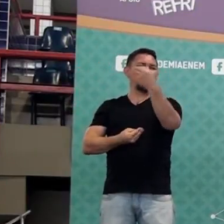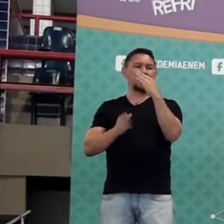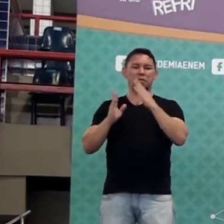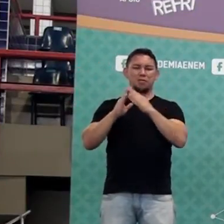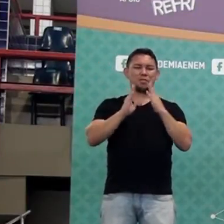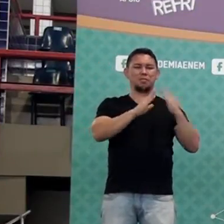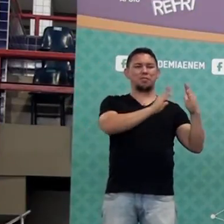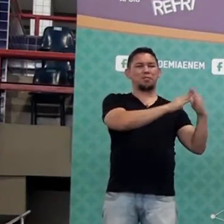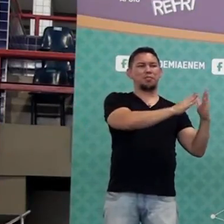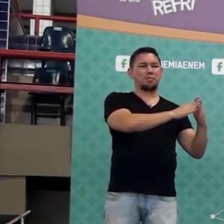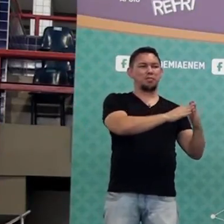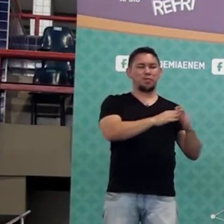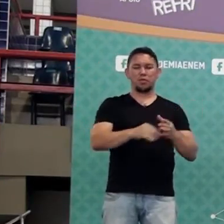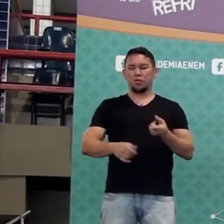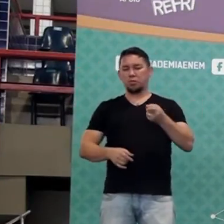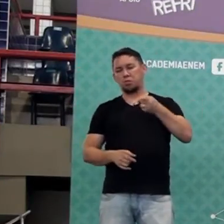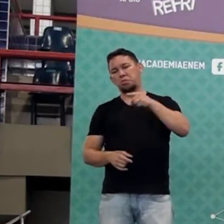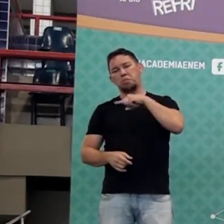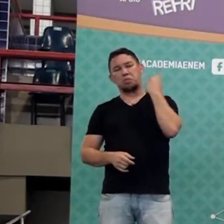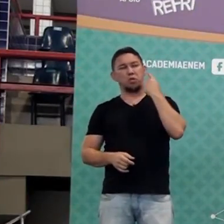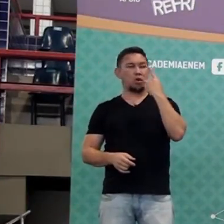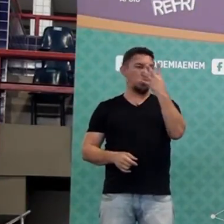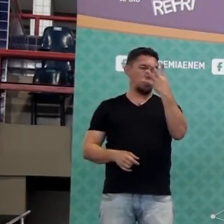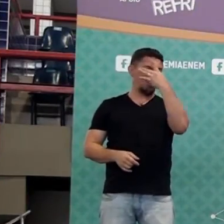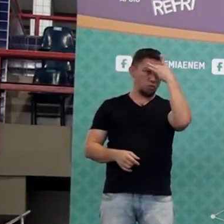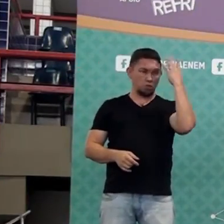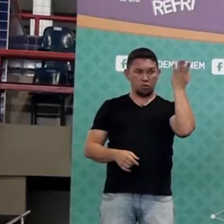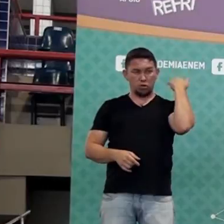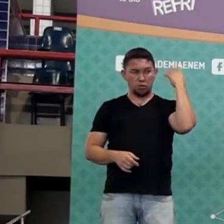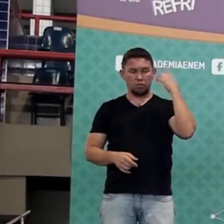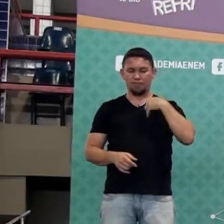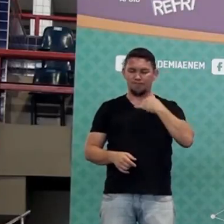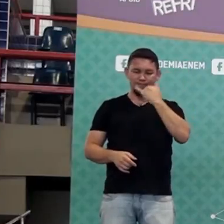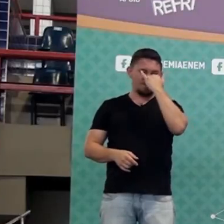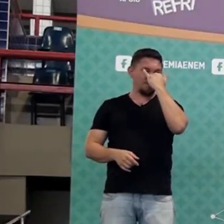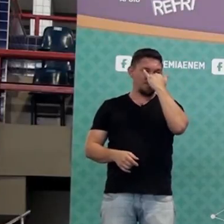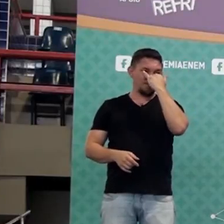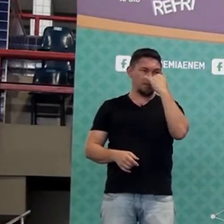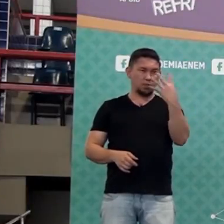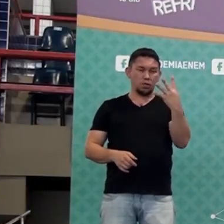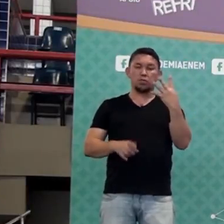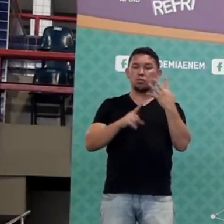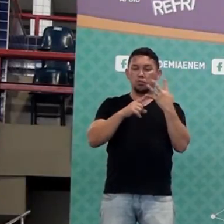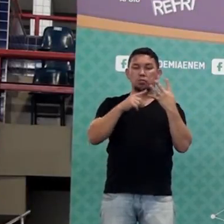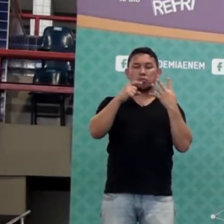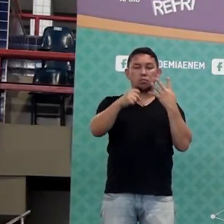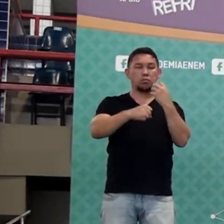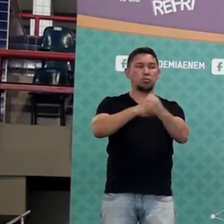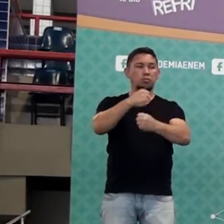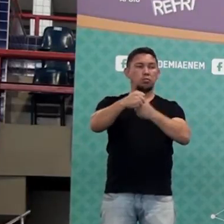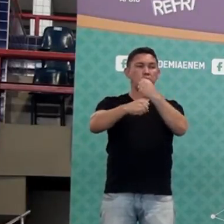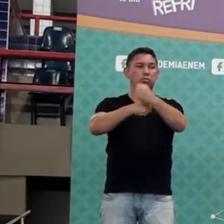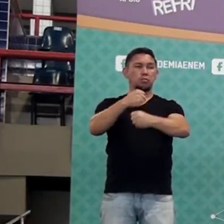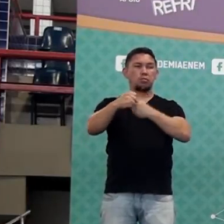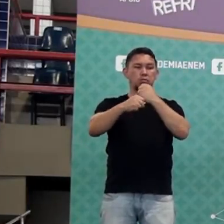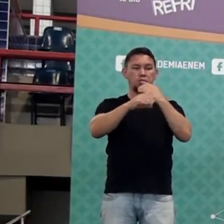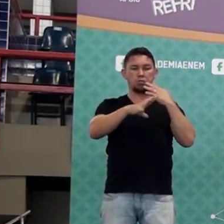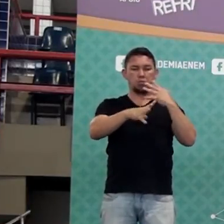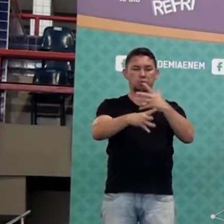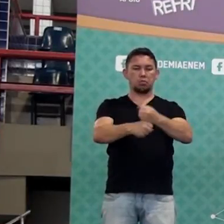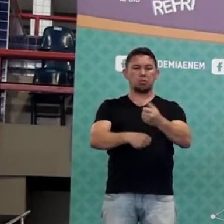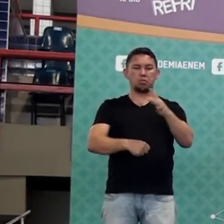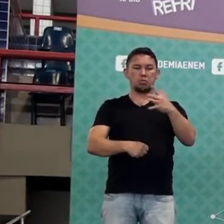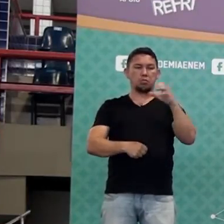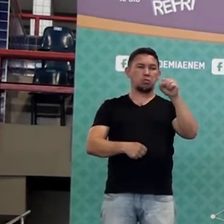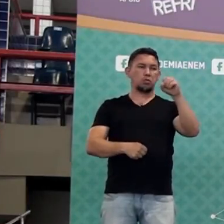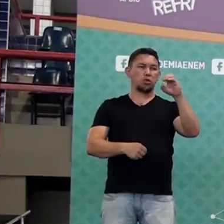vizinhança toda, morreram 4 pessoas na época do acidente, e nos anos seguintes já são contabilizadas mais